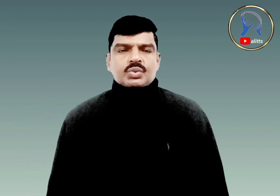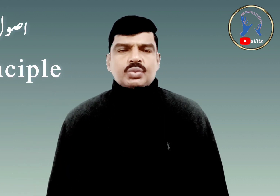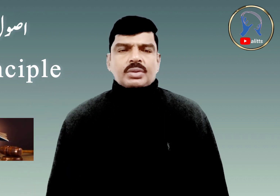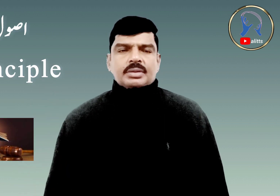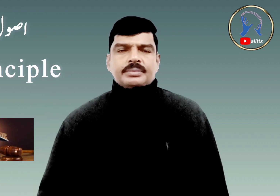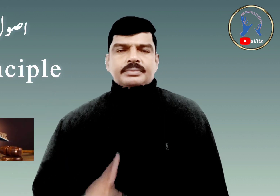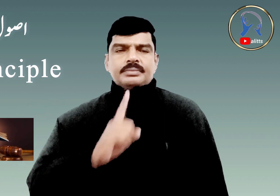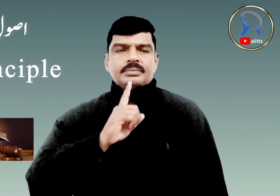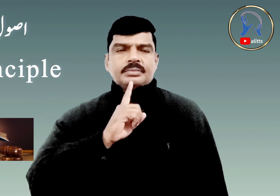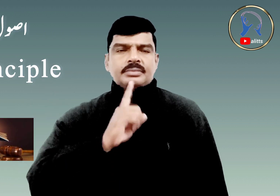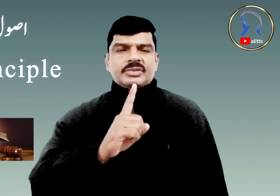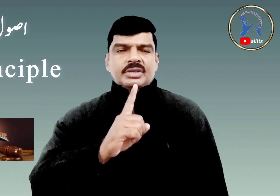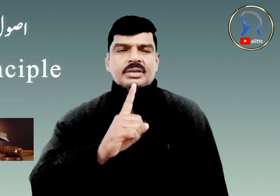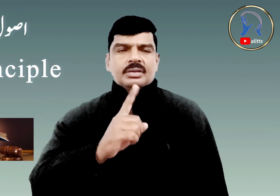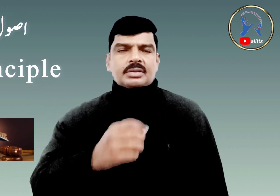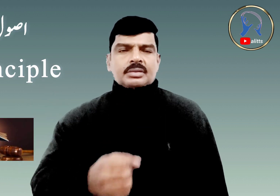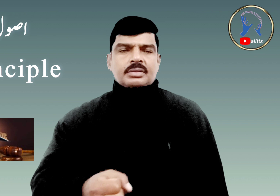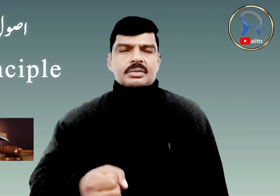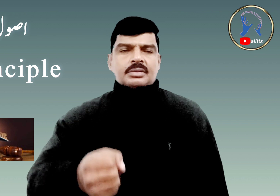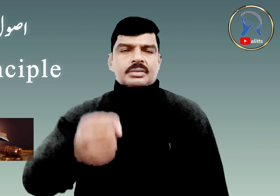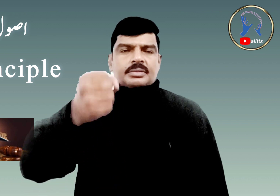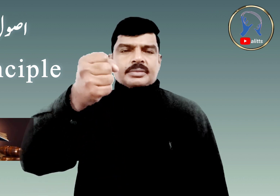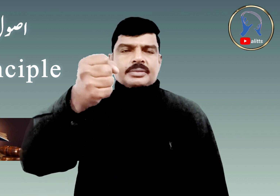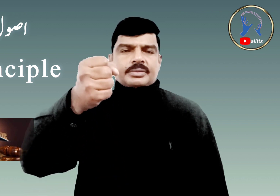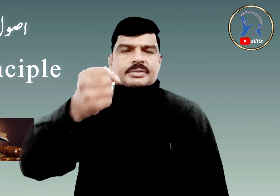असूल, सही,